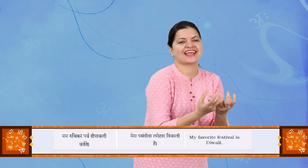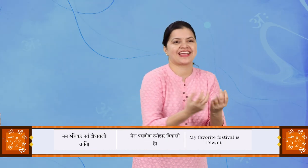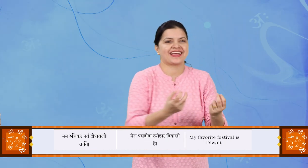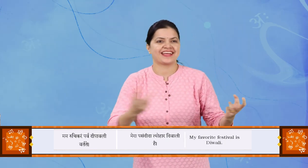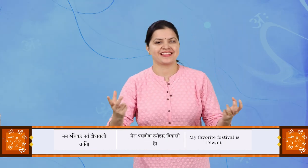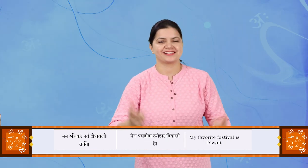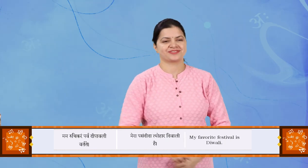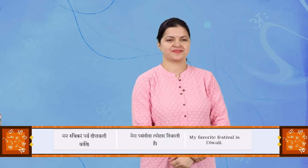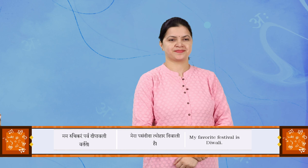वृद्धि